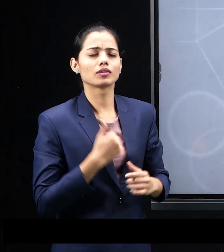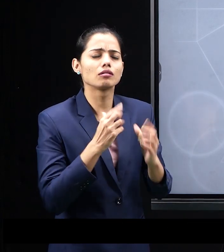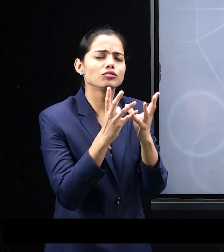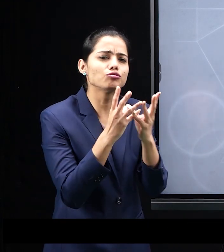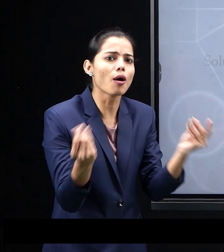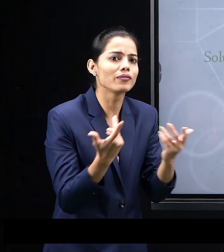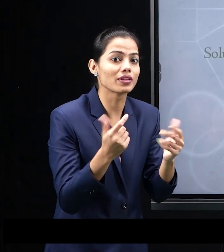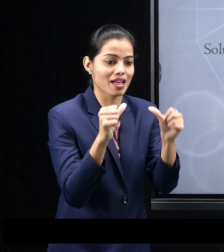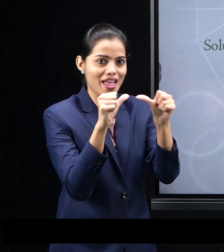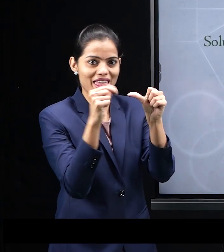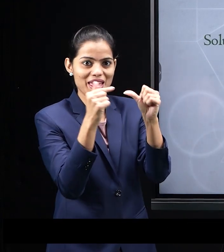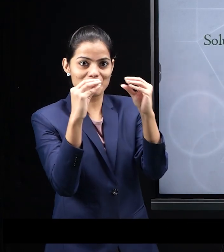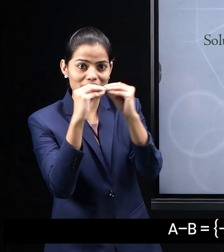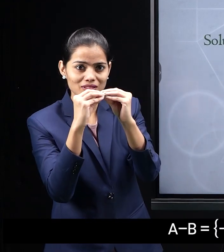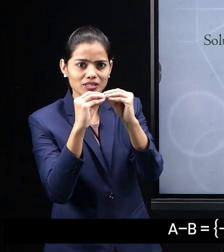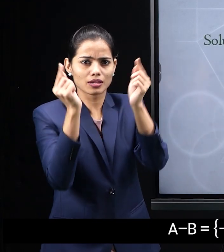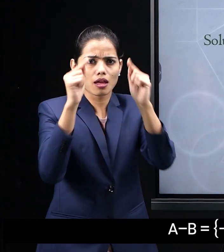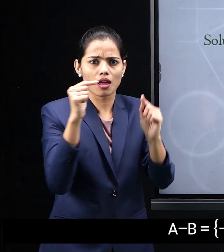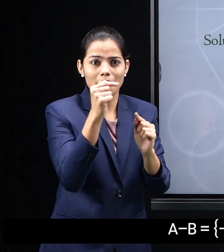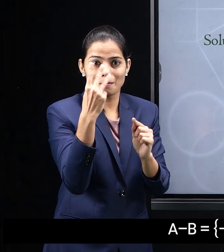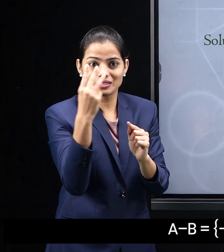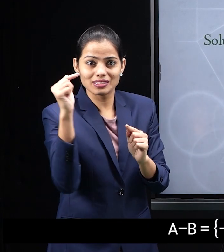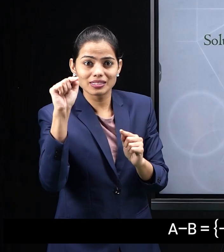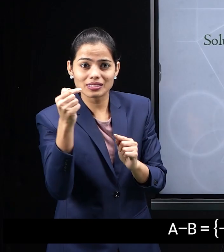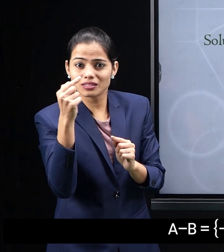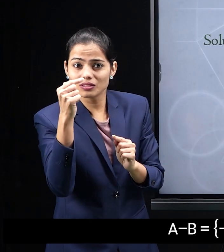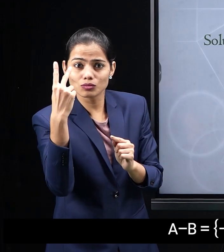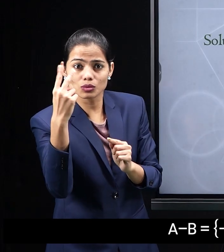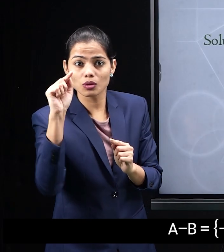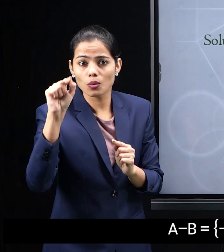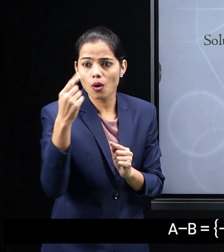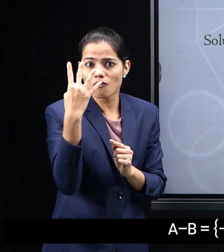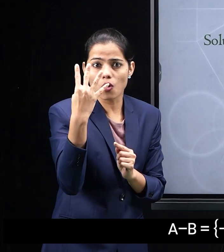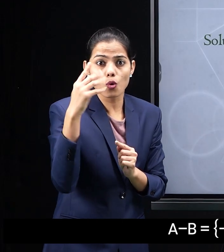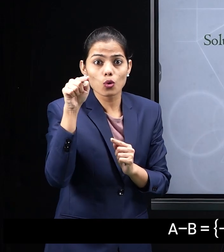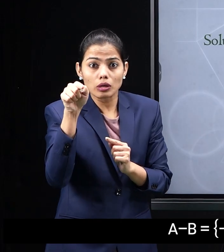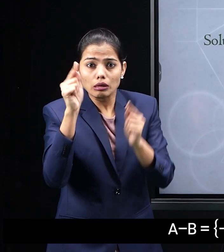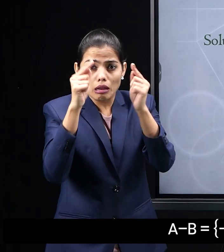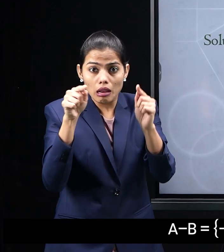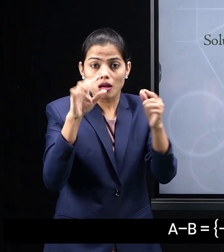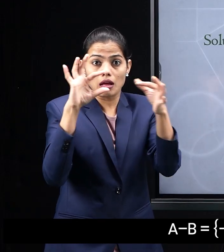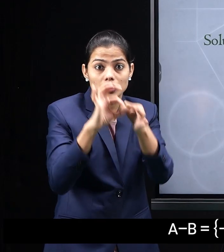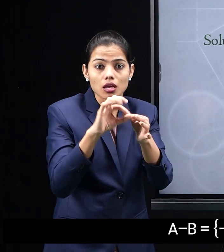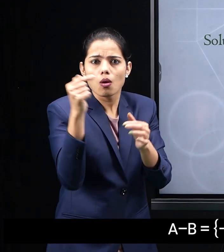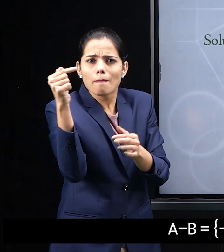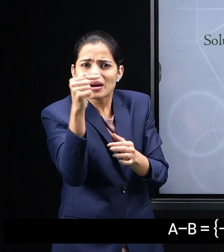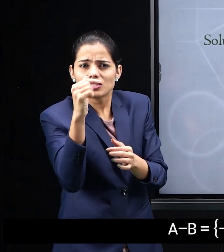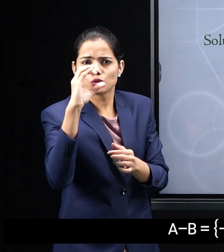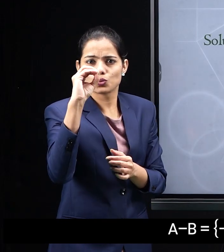द्रवण a minus b is equals to -3, -2, 1, 4 minus 0, 1, 2, 4